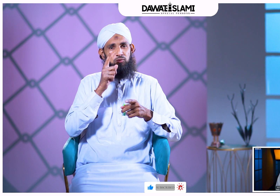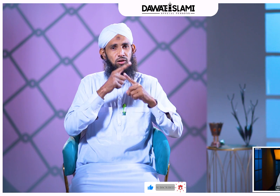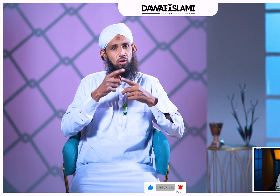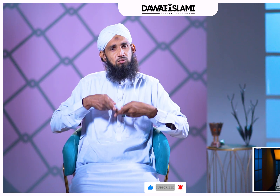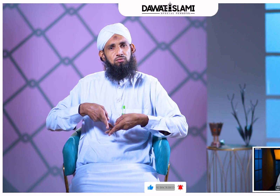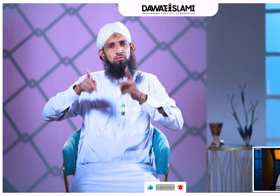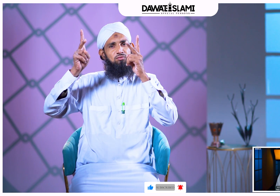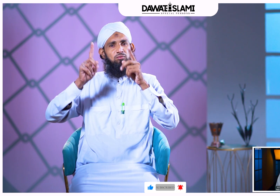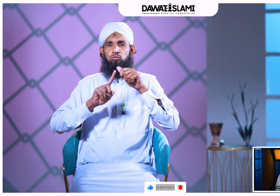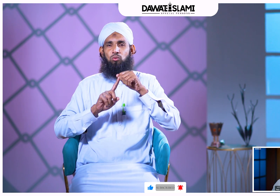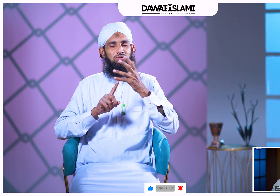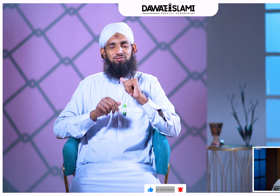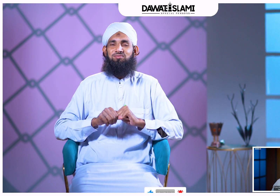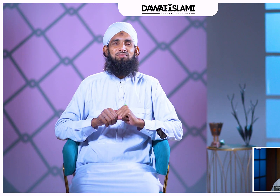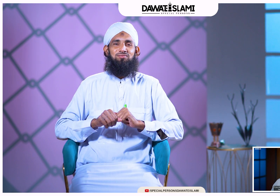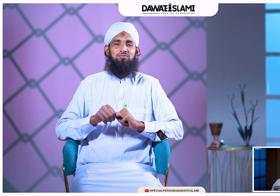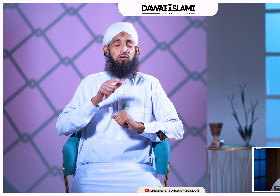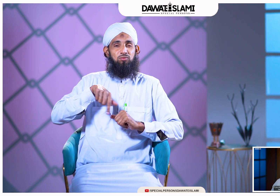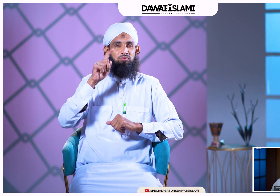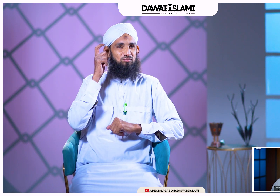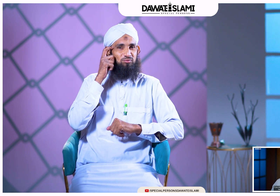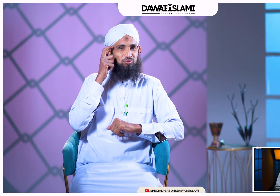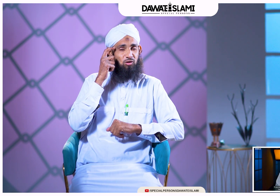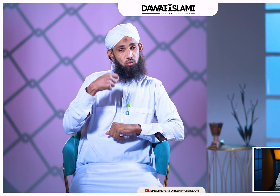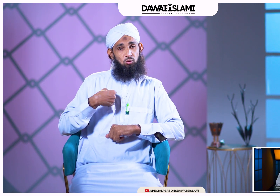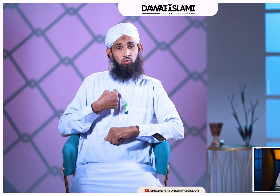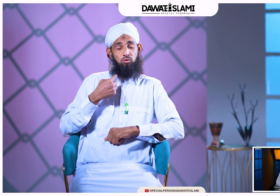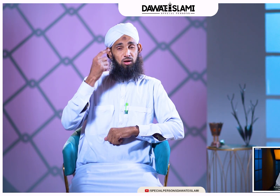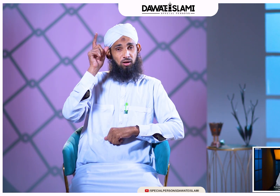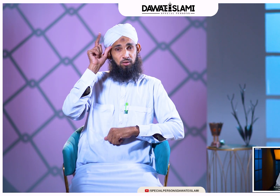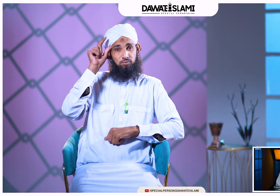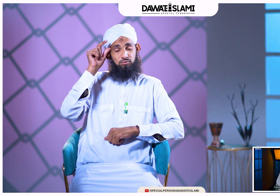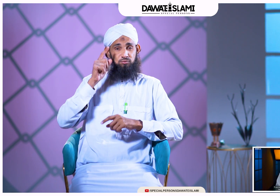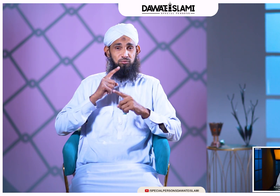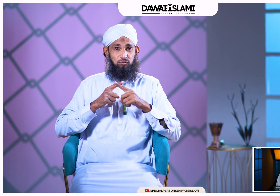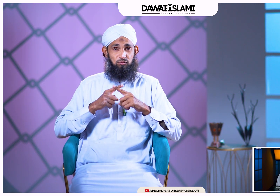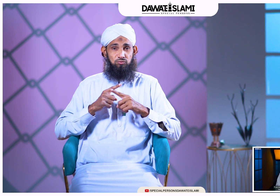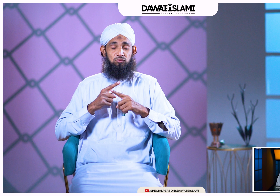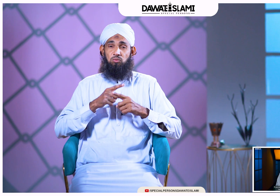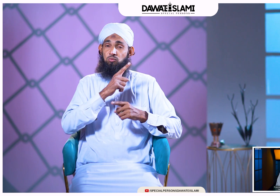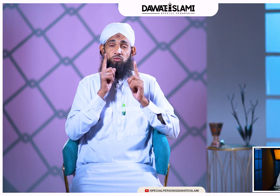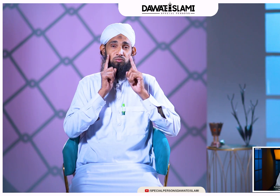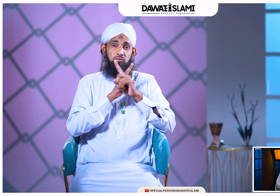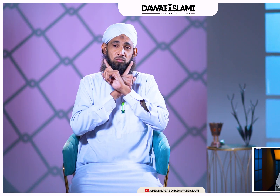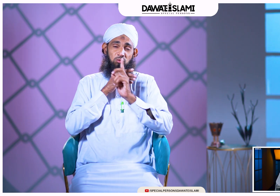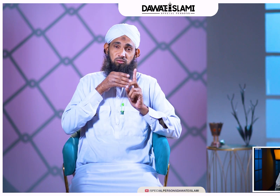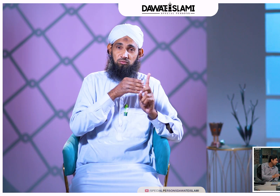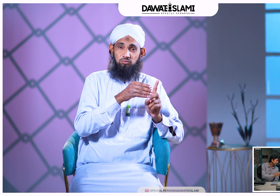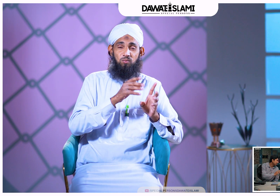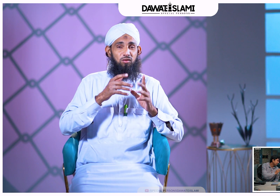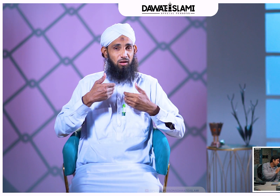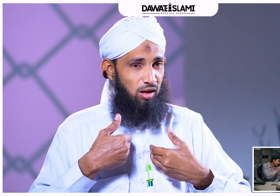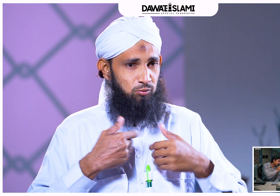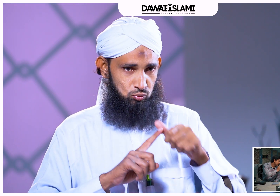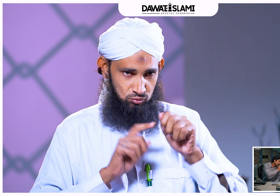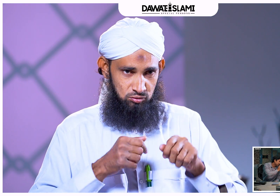اس کی غلطی کو بیان کرنے لگ جائیں۔ اگر آپ یہ کرتے ہیں تو غور کریں خود آپ پر کس کس طرح توبہ واجب ہو رہی ہے، کیونکہ ایک تو آپ پر یہ